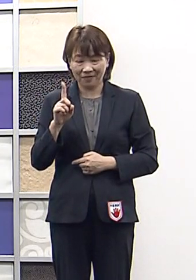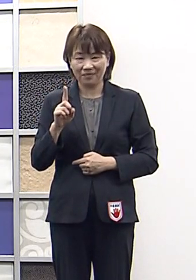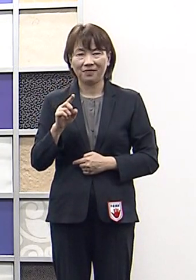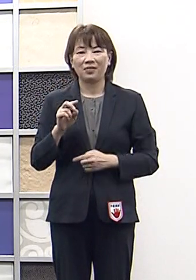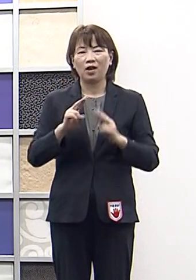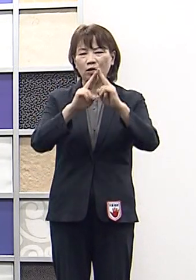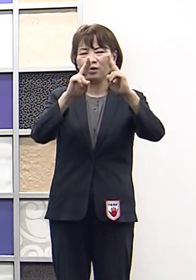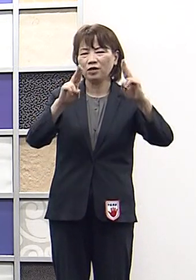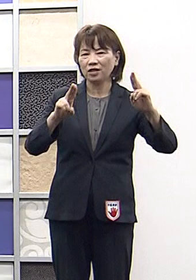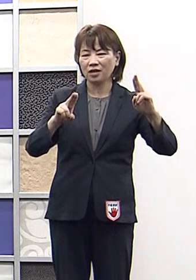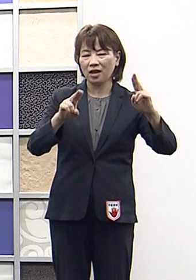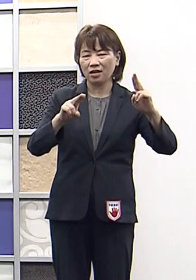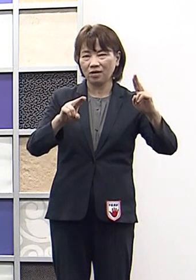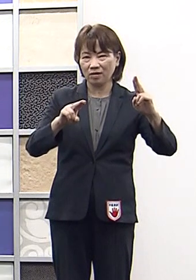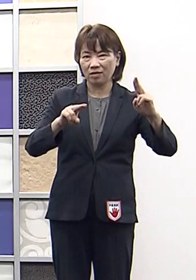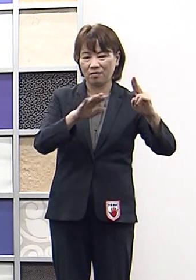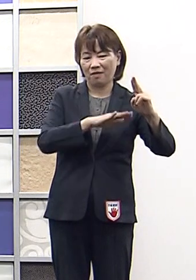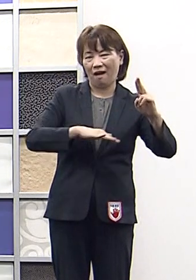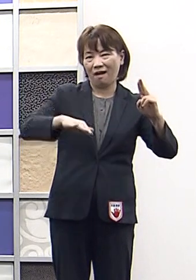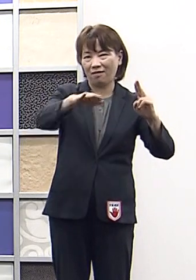える地元である、